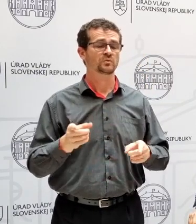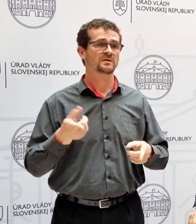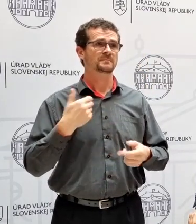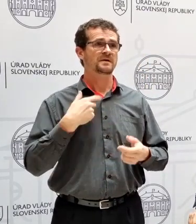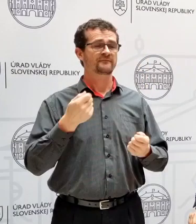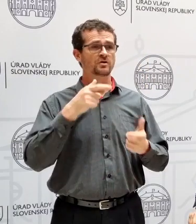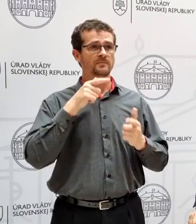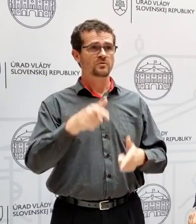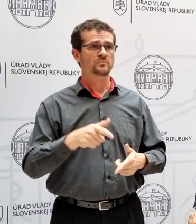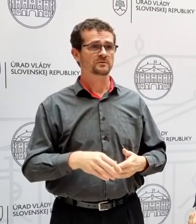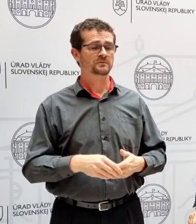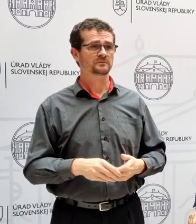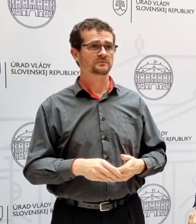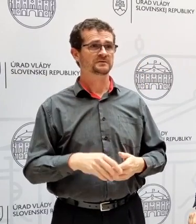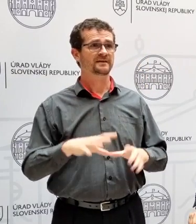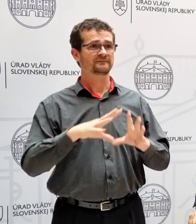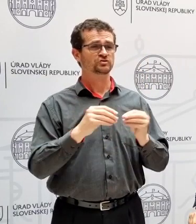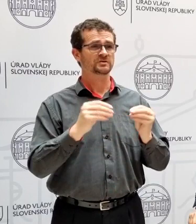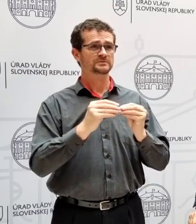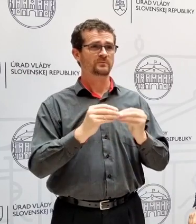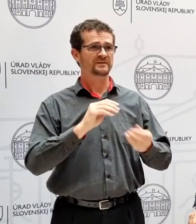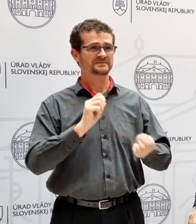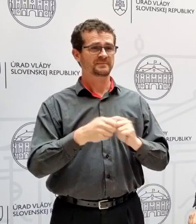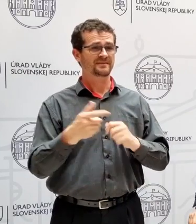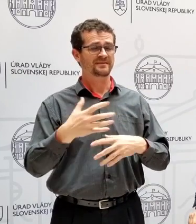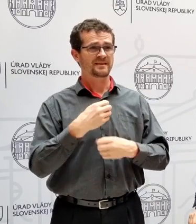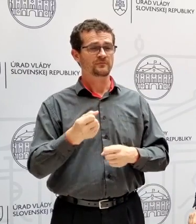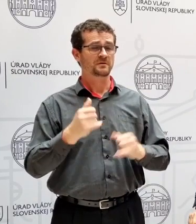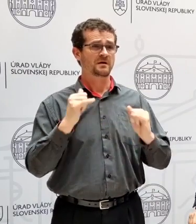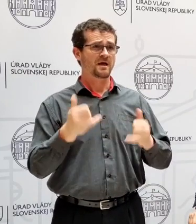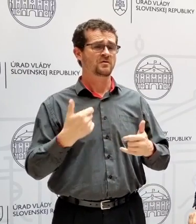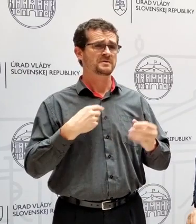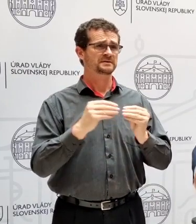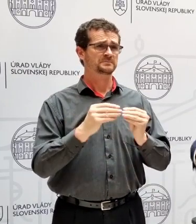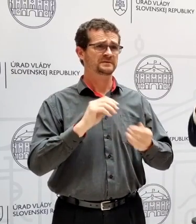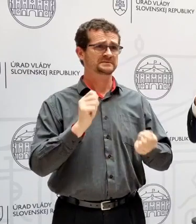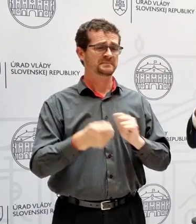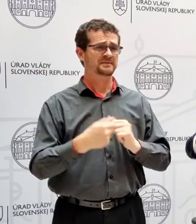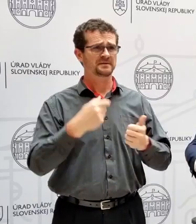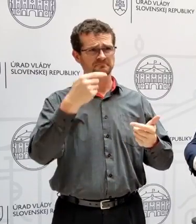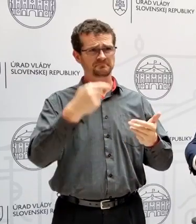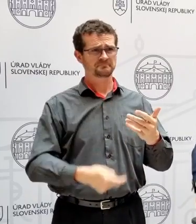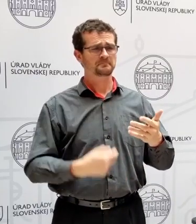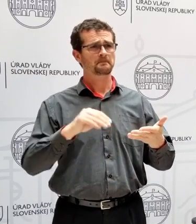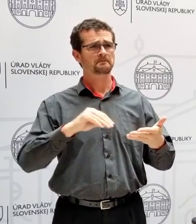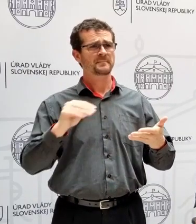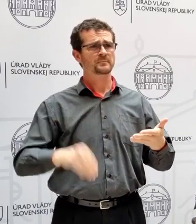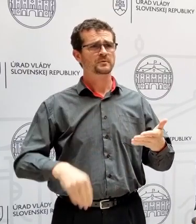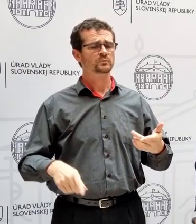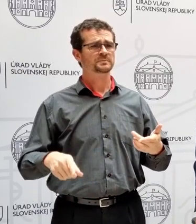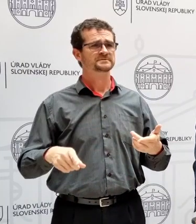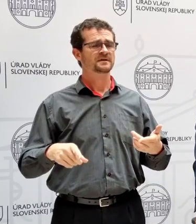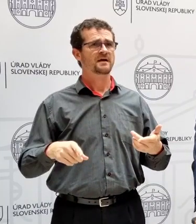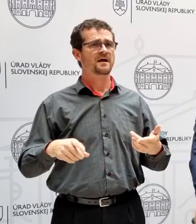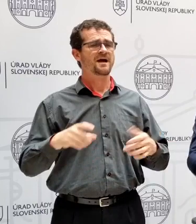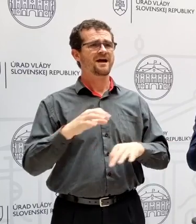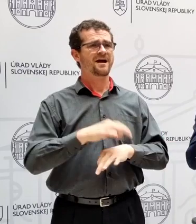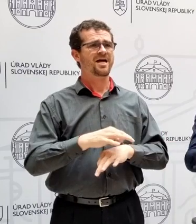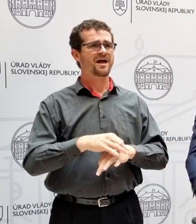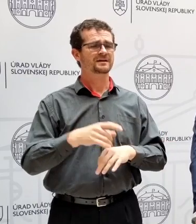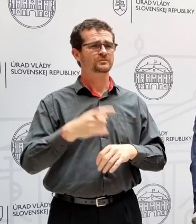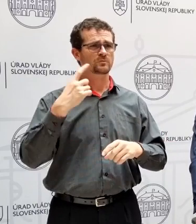A čo myslíte? No, všetky tie systémové zmeny, ktoré oni navrhujú. Áno, ale to sú systémové zmeny. Ja som si pozeral memorandum, ktoré podpísali